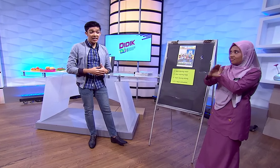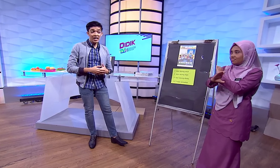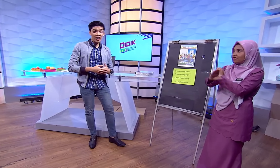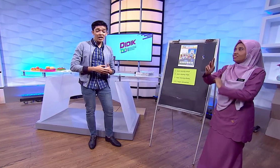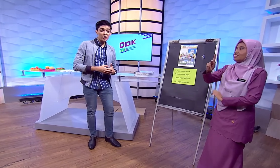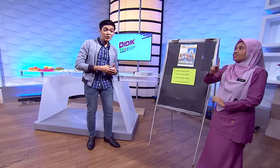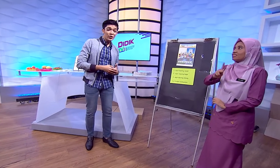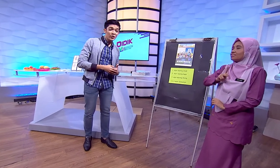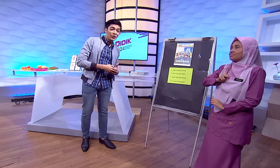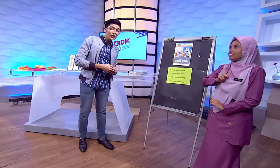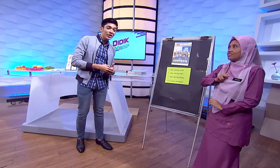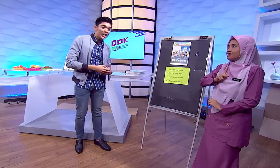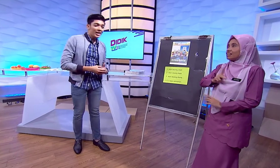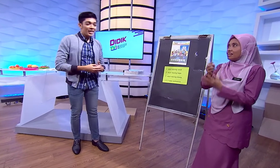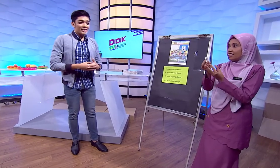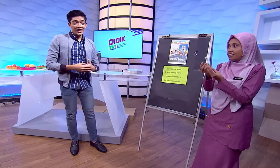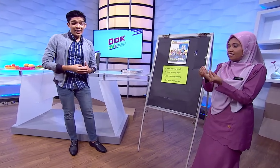negaraku tanah